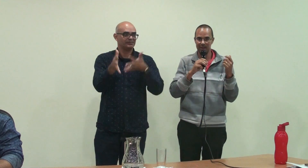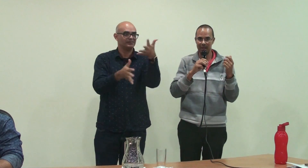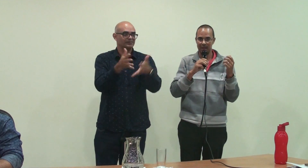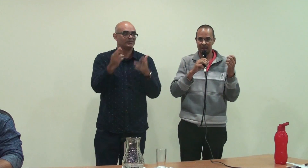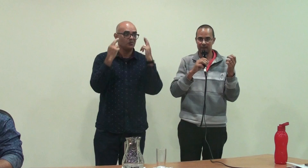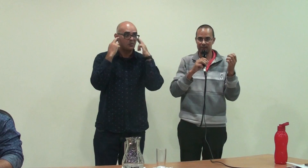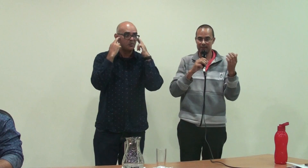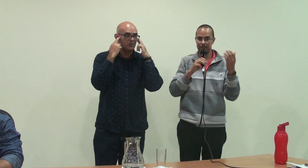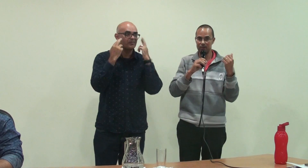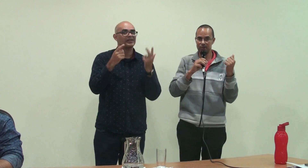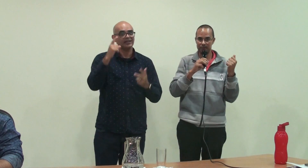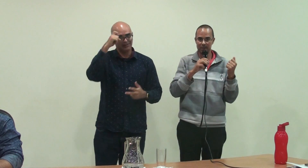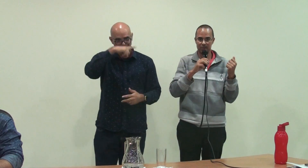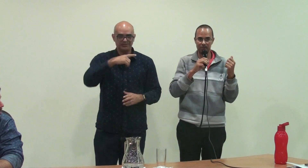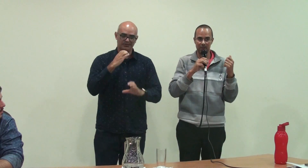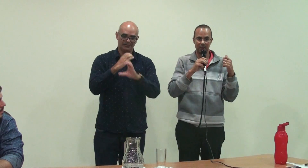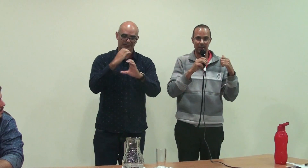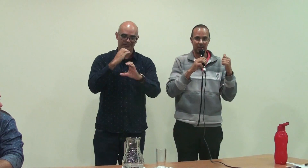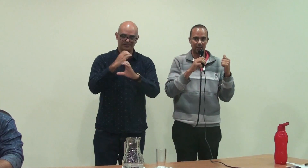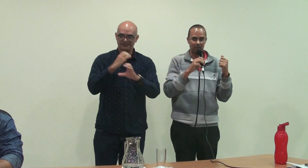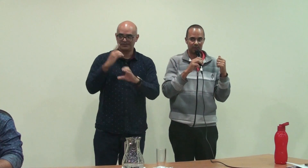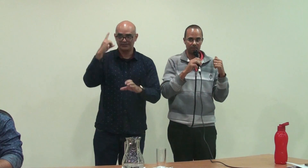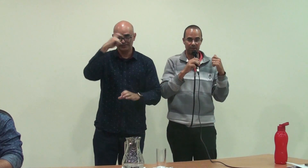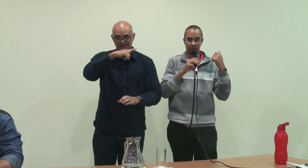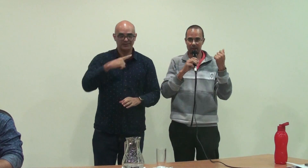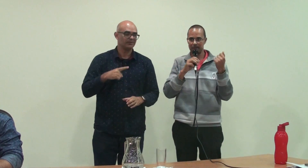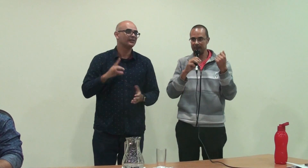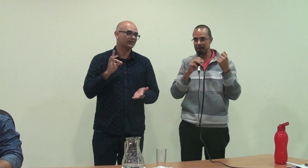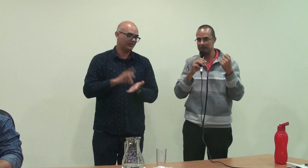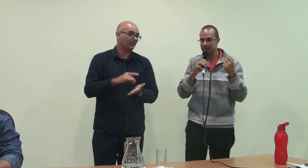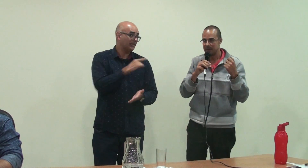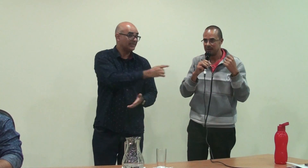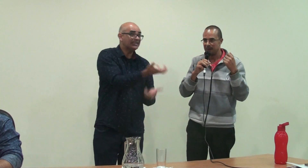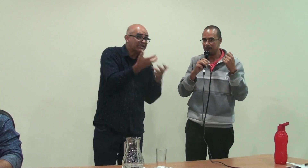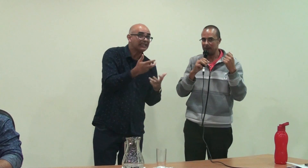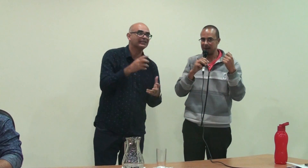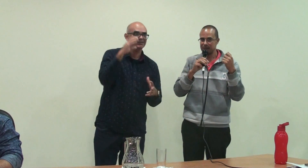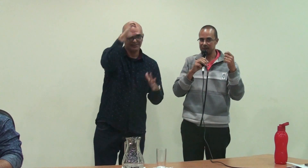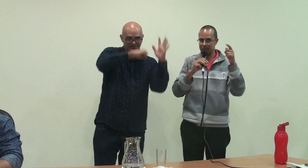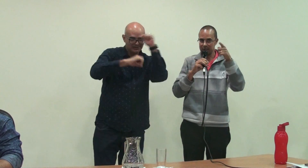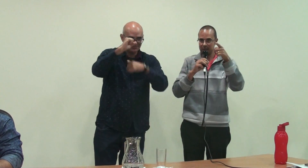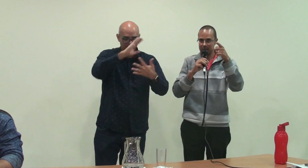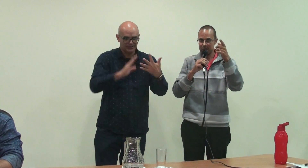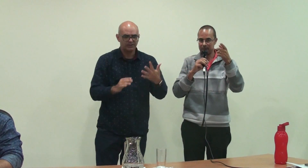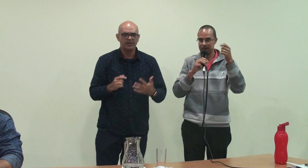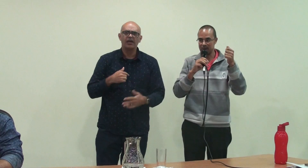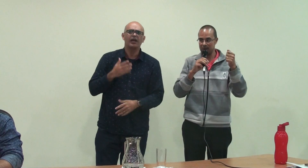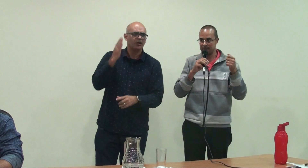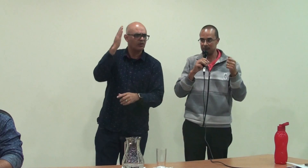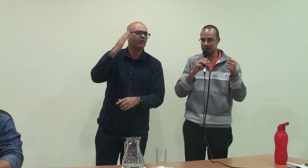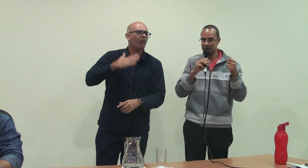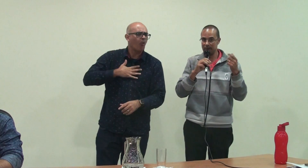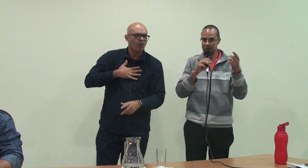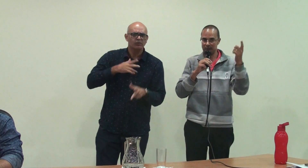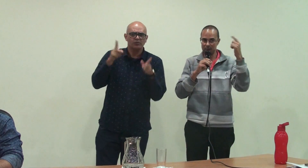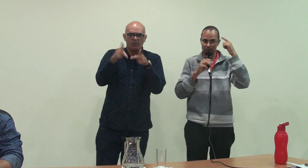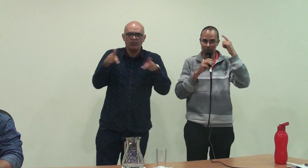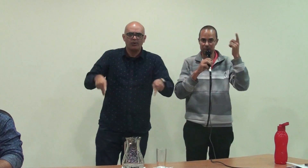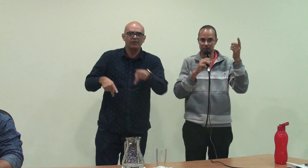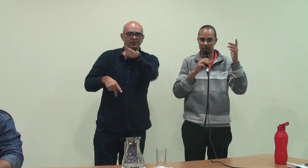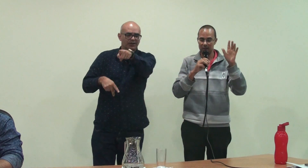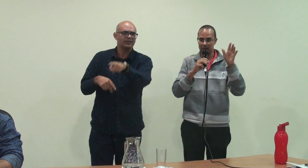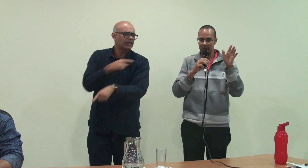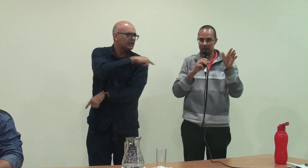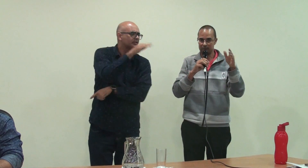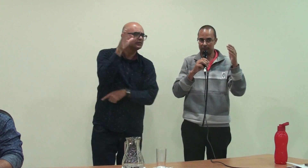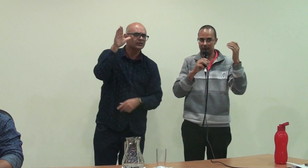ouvidos. Então deve ser muito difícil. Então, assim, por isso que eu quero aprender. Mas eu acho interessante que a professora Luana falou e que realmente fiquei